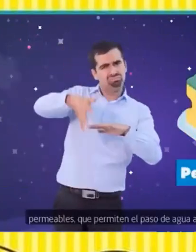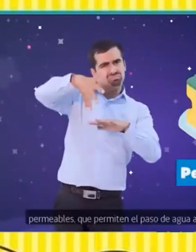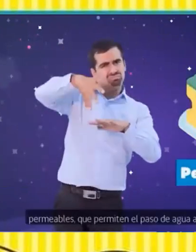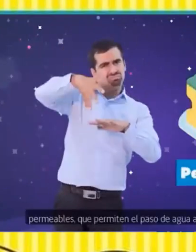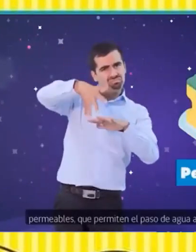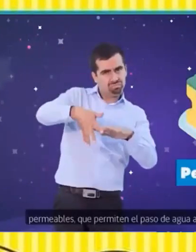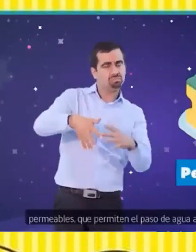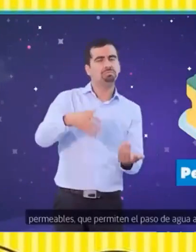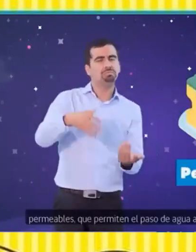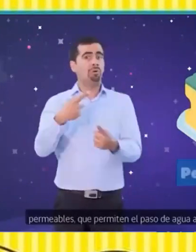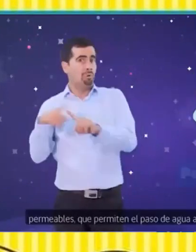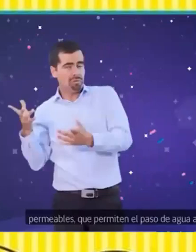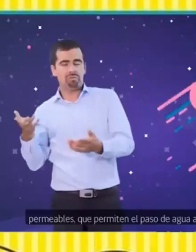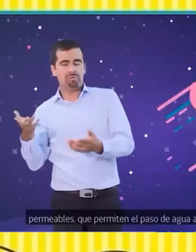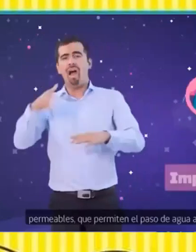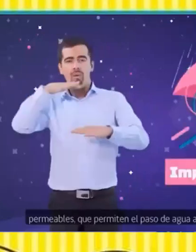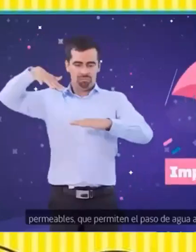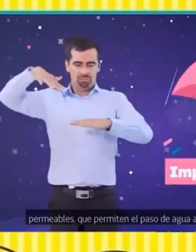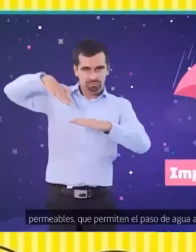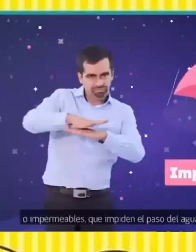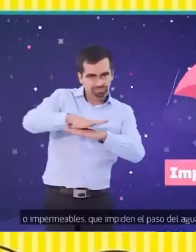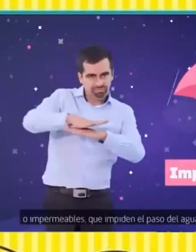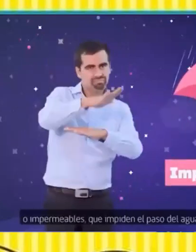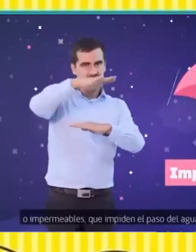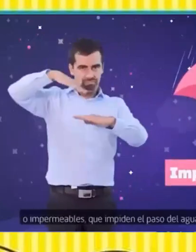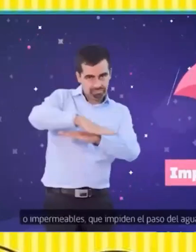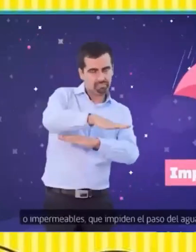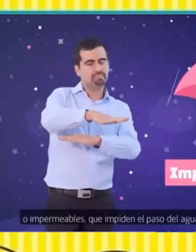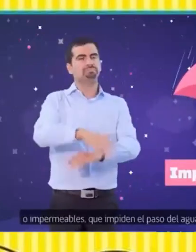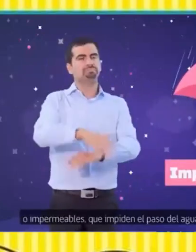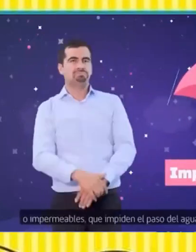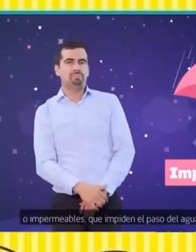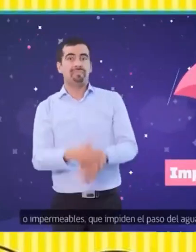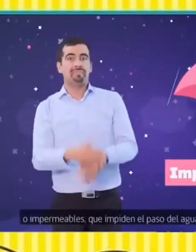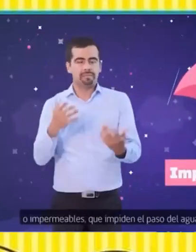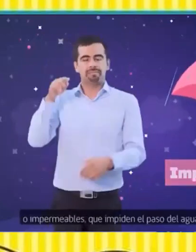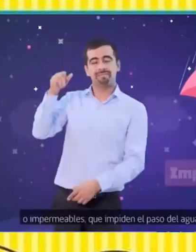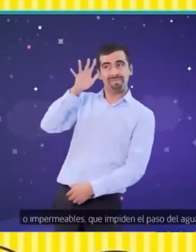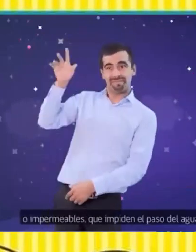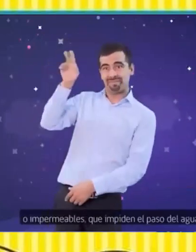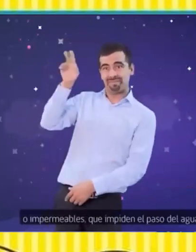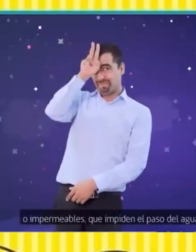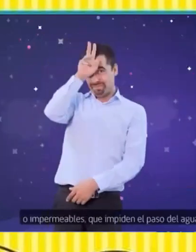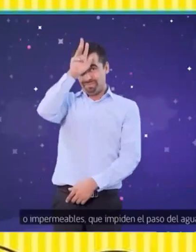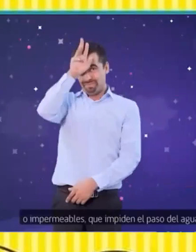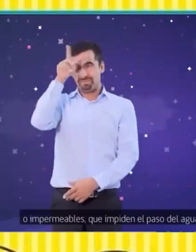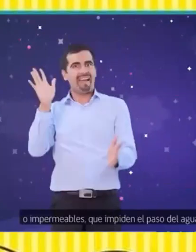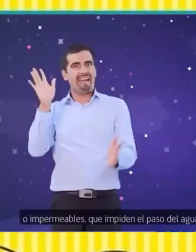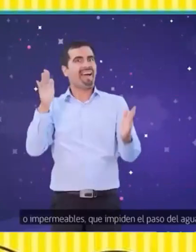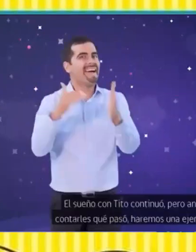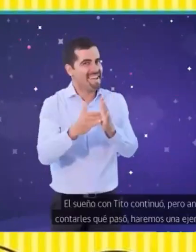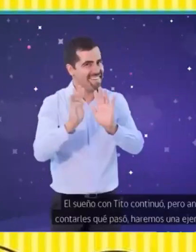Permeables, que permiten el paso de agua a través de ellos, o impermeables, que impiden el paso del agua u otros